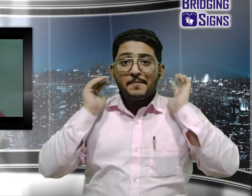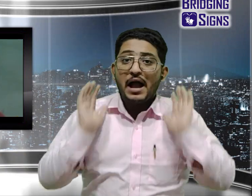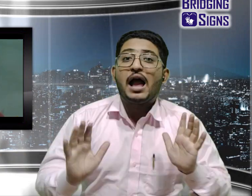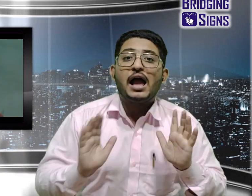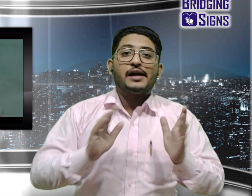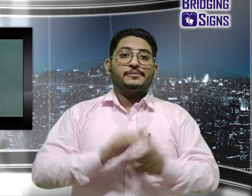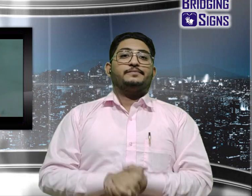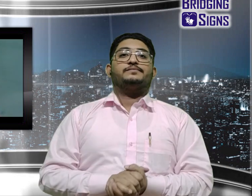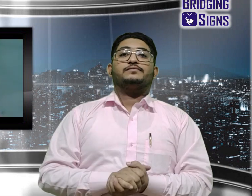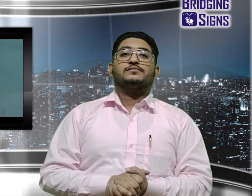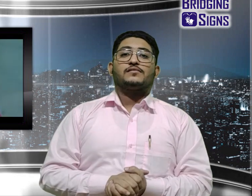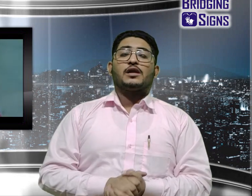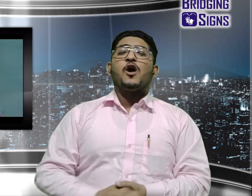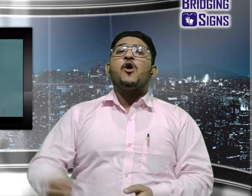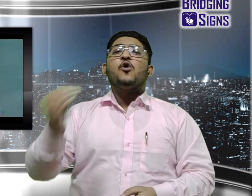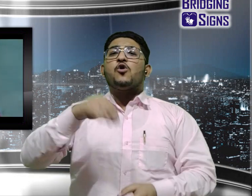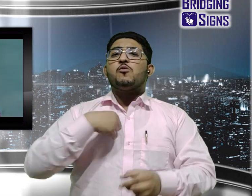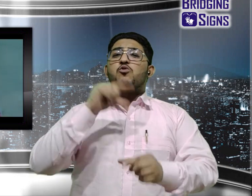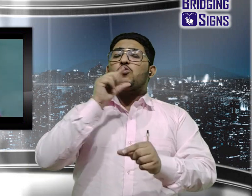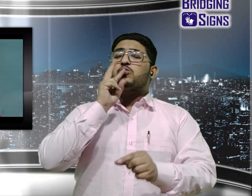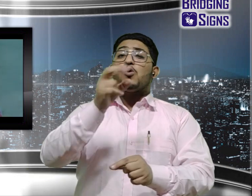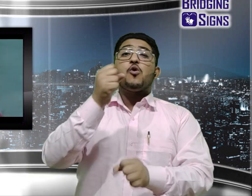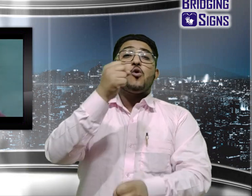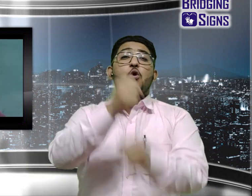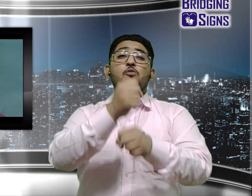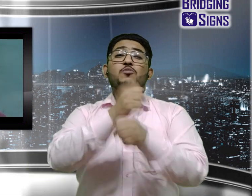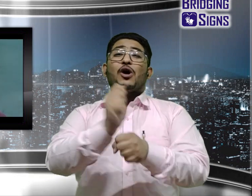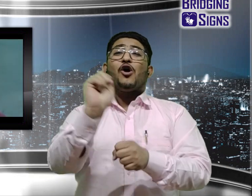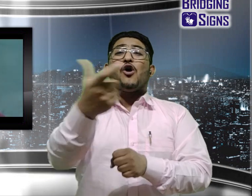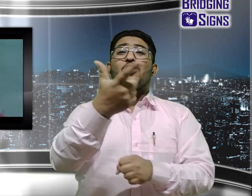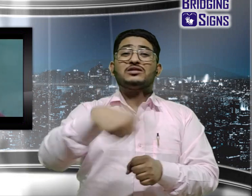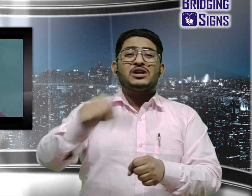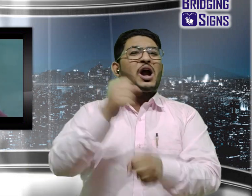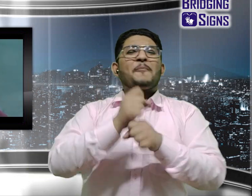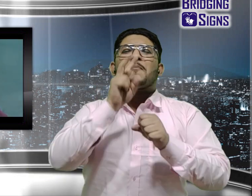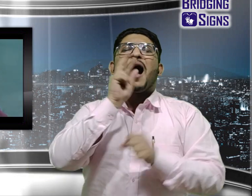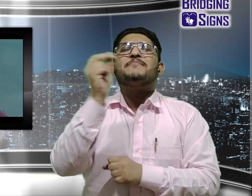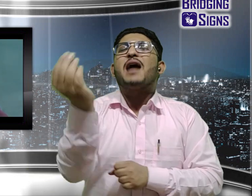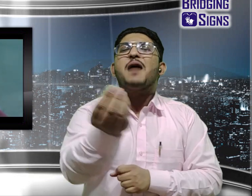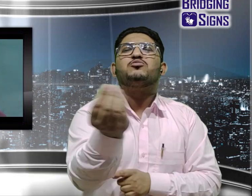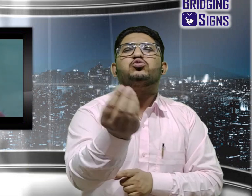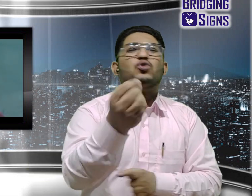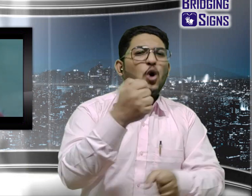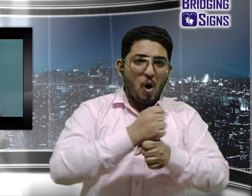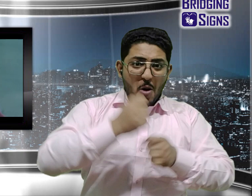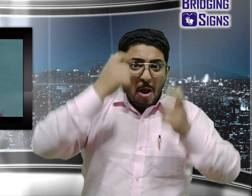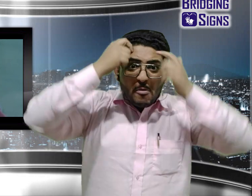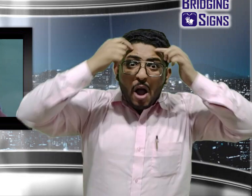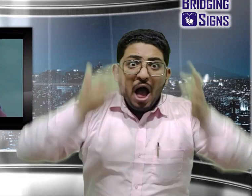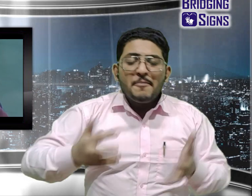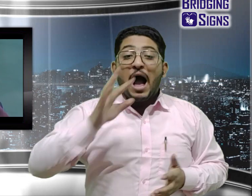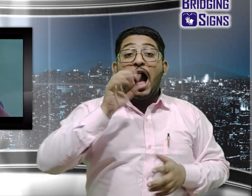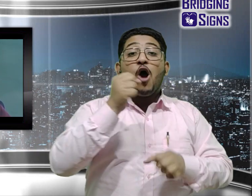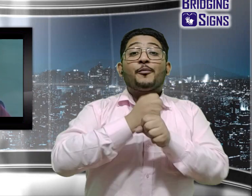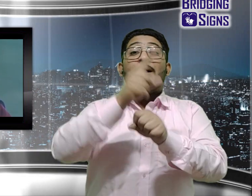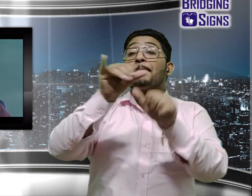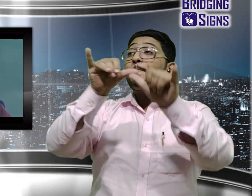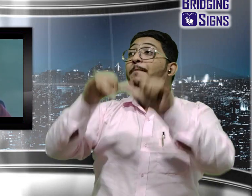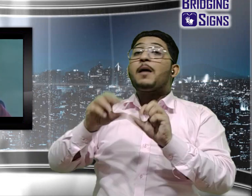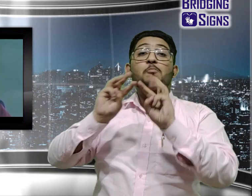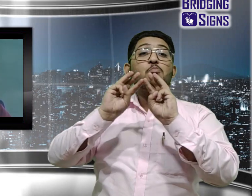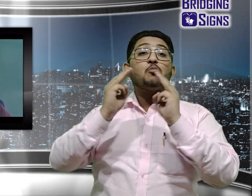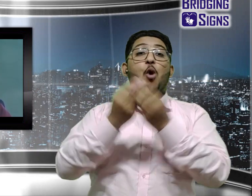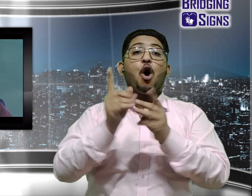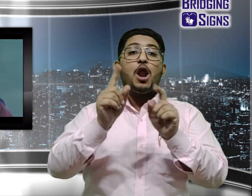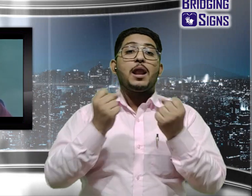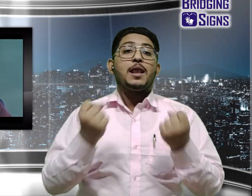लिए। और गवर्नमेंट का रोल, देखिए गवर्नमेंट का रोल इसमें बहुत सिंपल है, गवर्नमेंट ने एक इनेबलिंग एनवायरनमेंट क्रिएट करनी